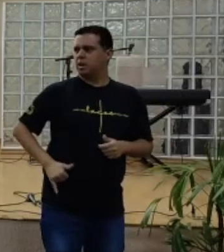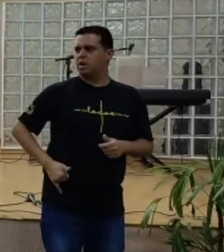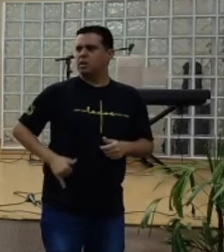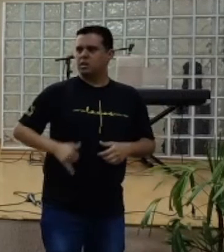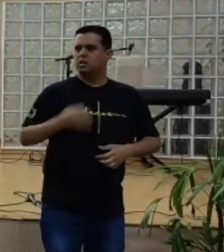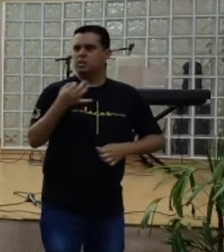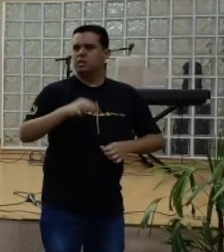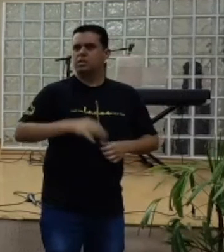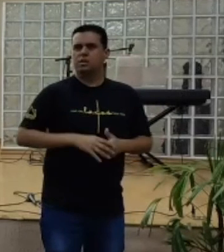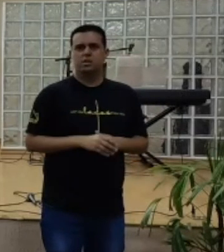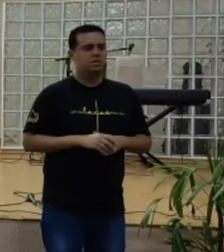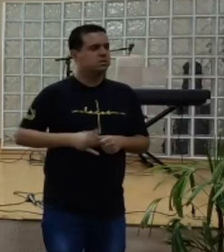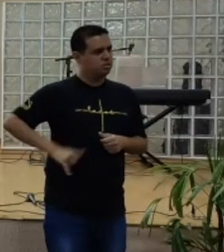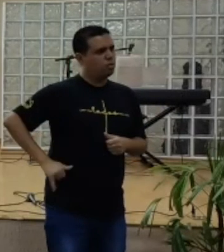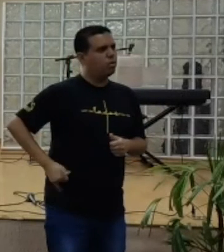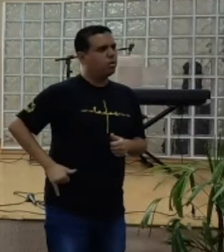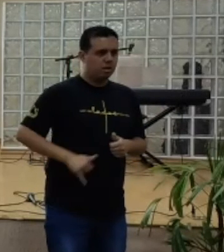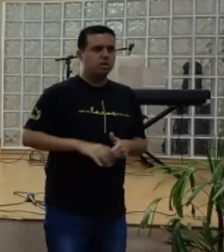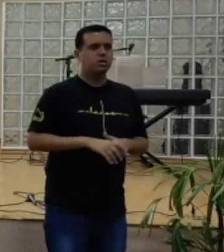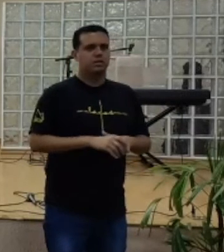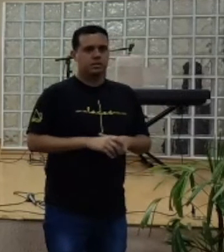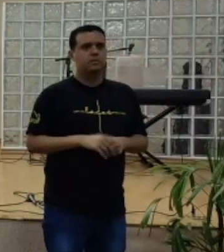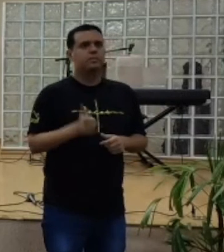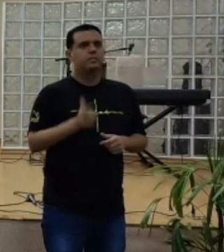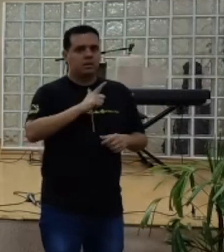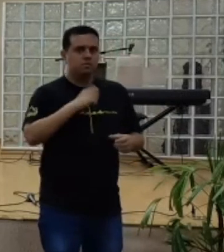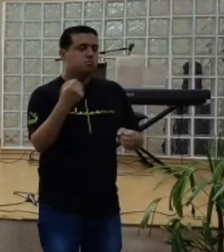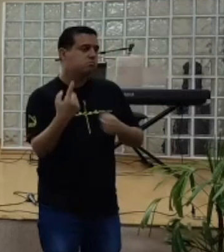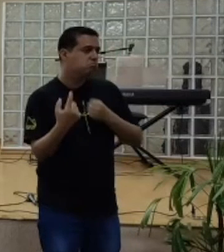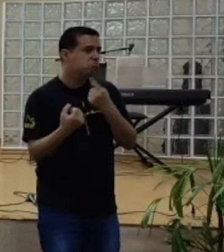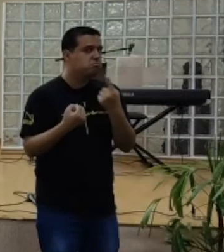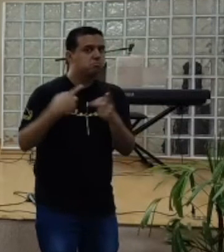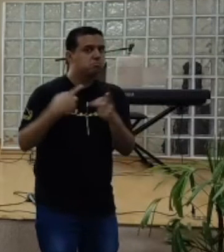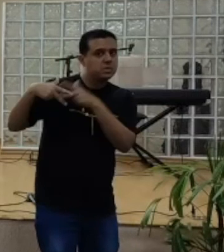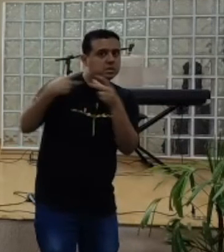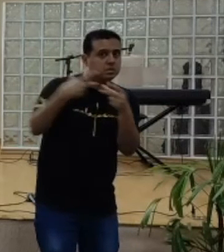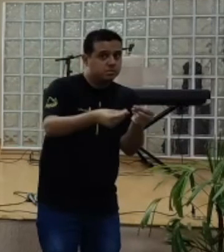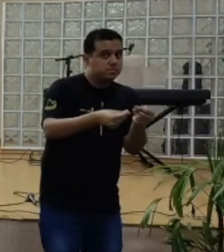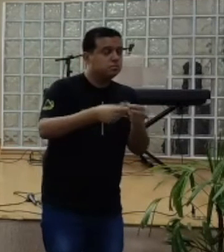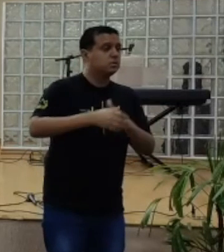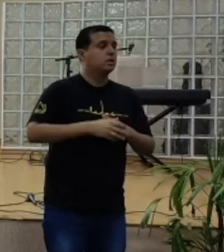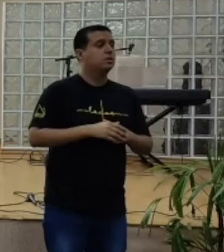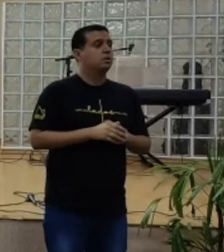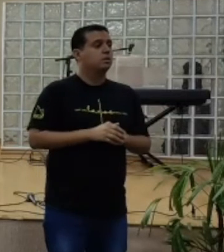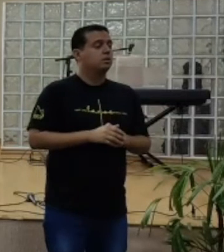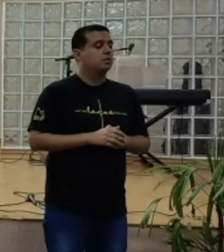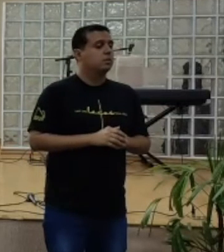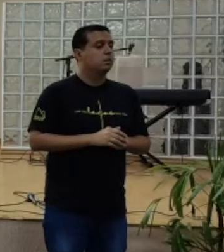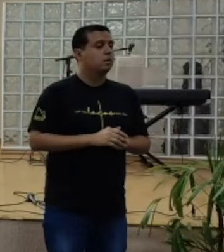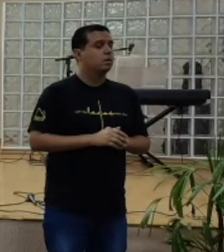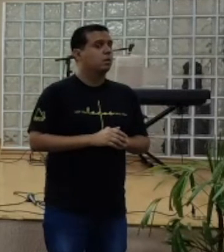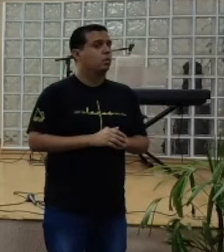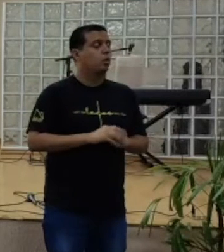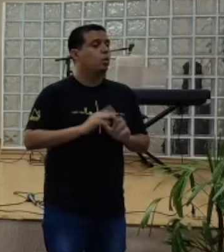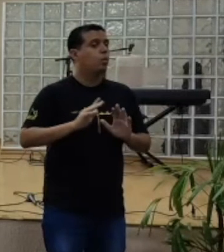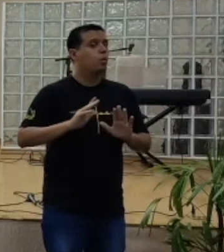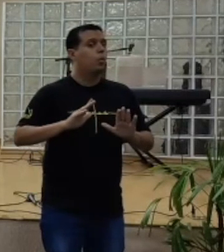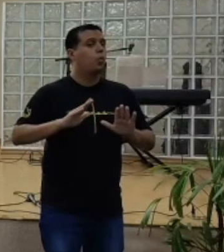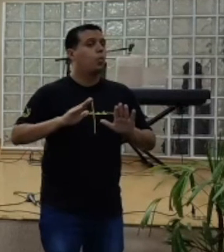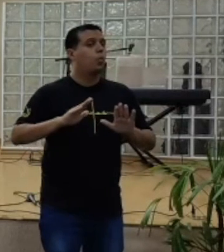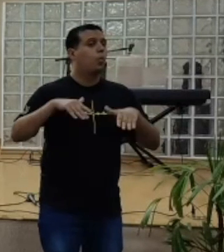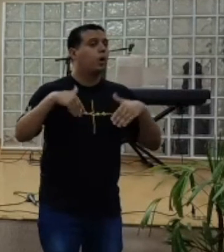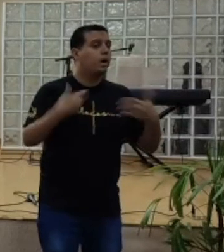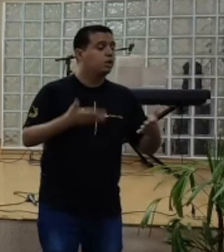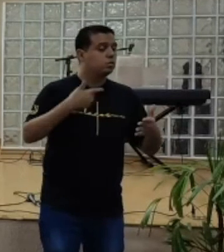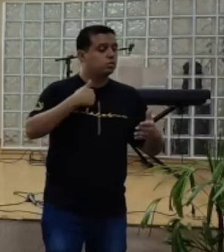Celular, né? Você tem aí algumas recompensas. E quando eu ganho o game, então, eu